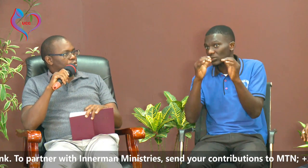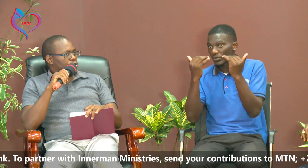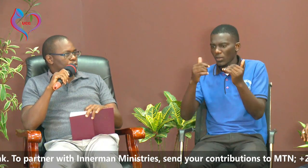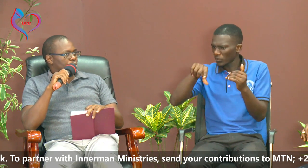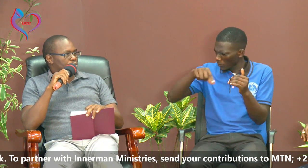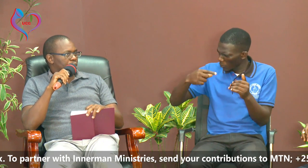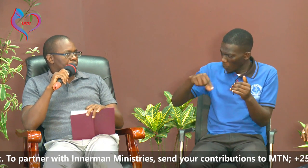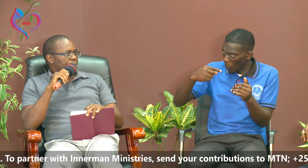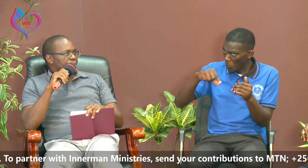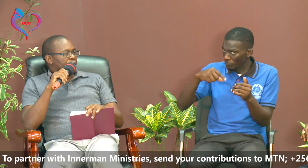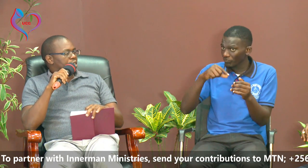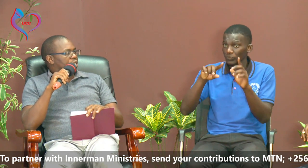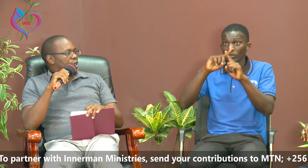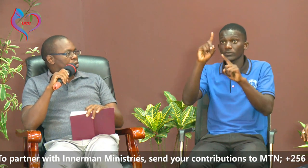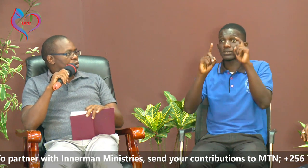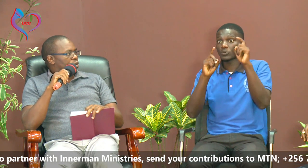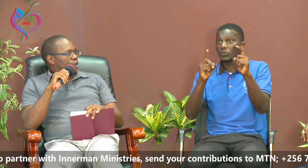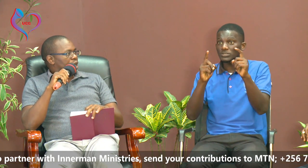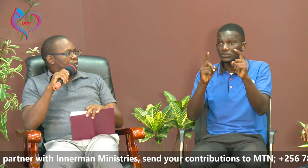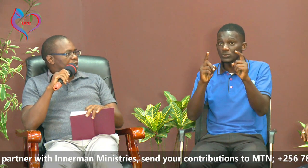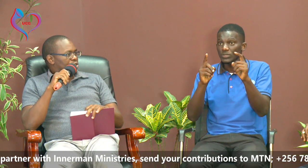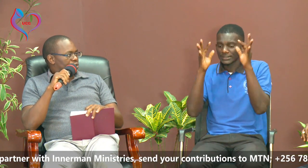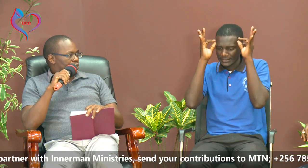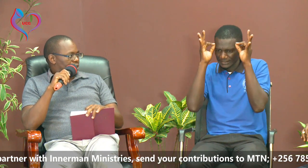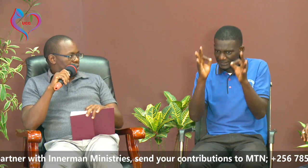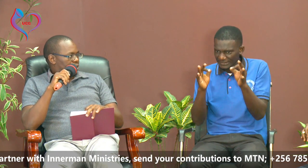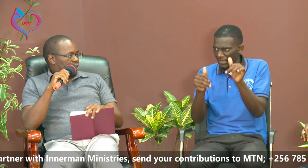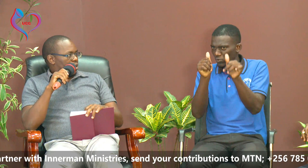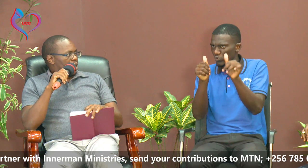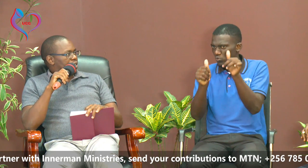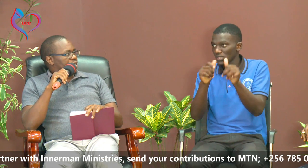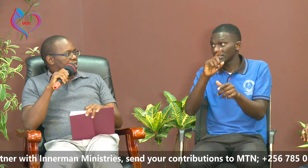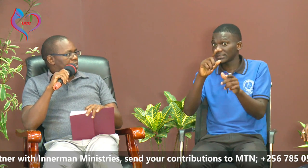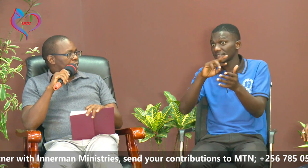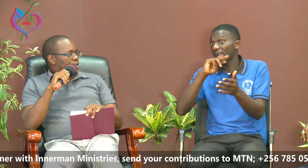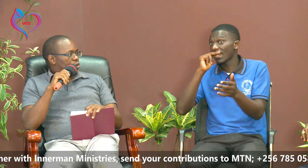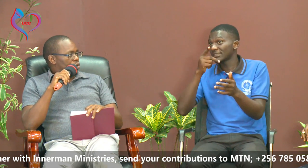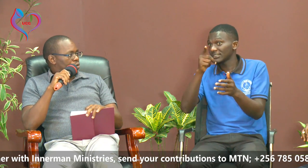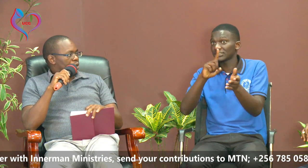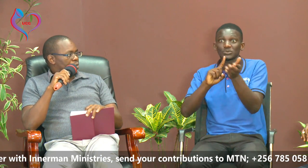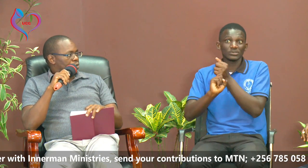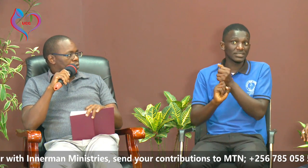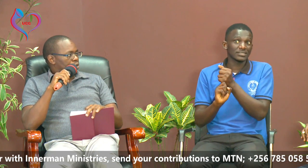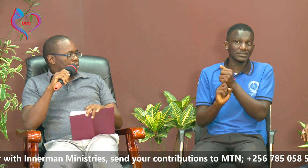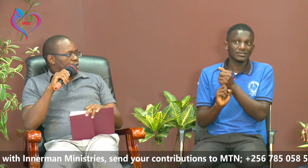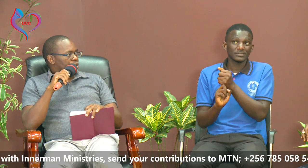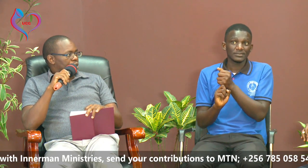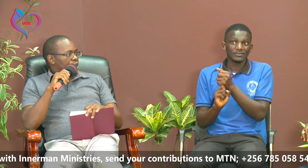gw'ekibuuzo ky'obuuza kisalawo answers zofuna answers ezitaliiwo mu bulamu